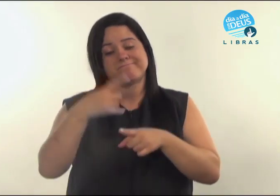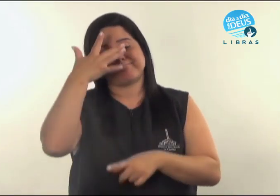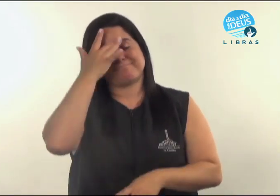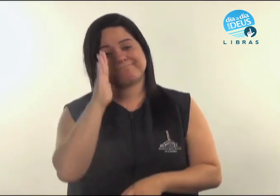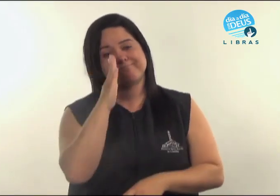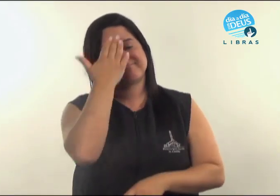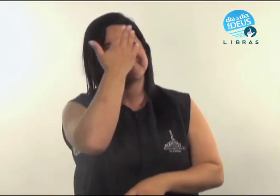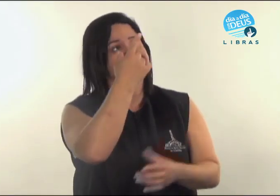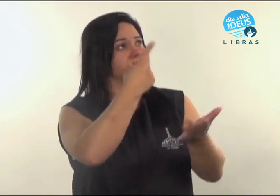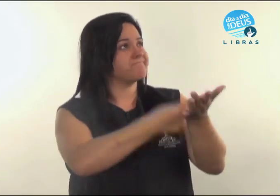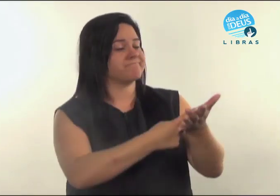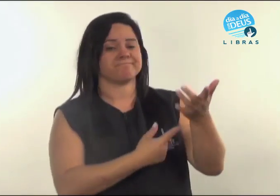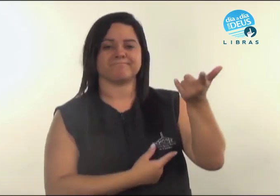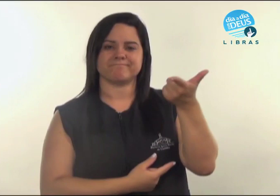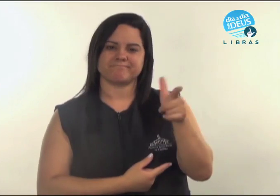porque era joio no meio do trigo.